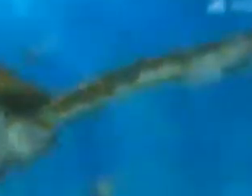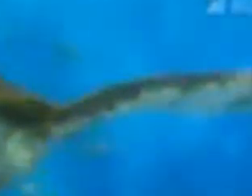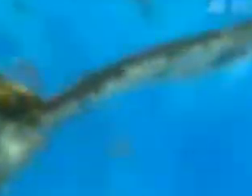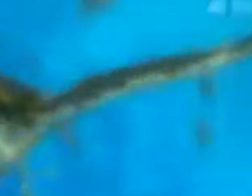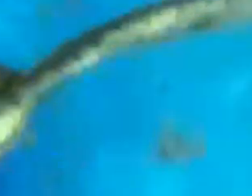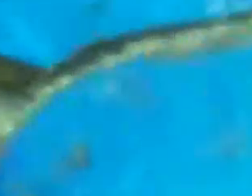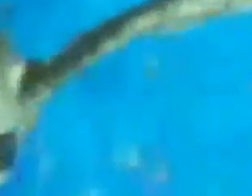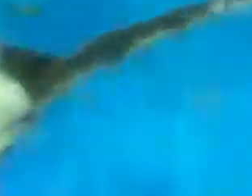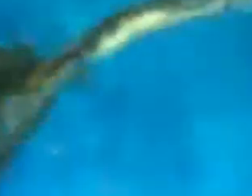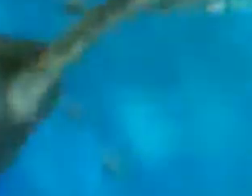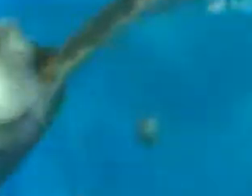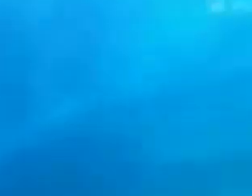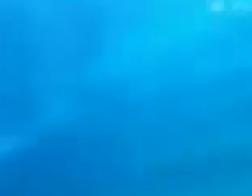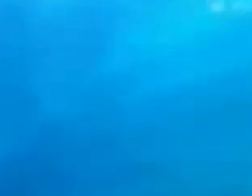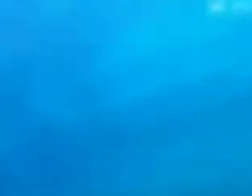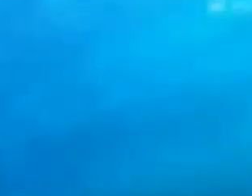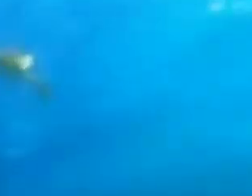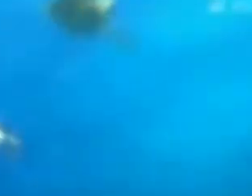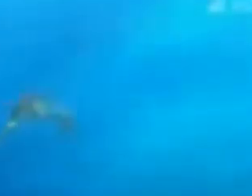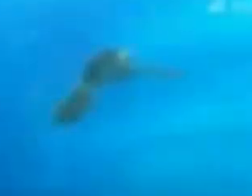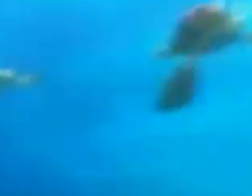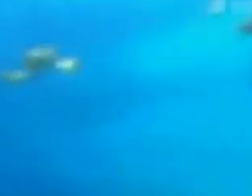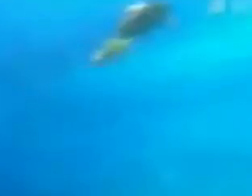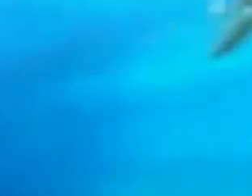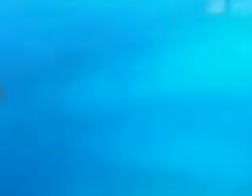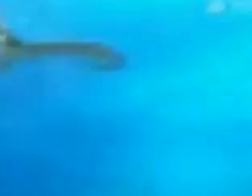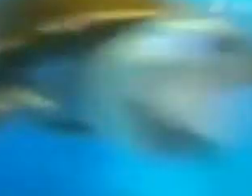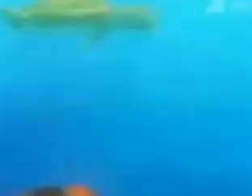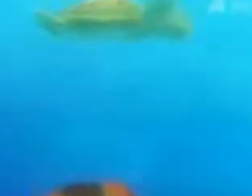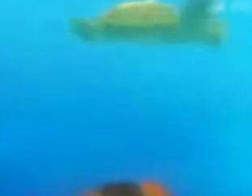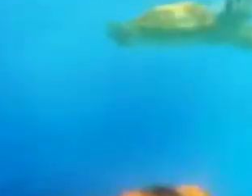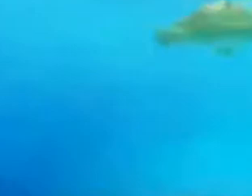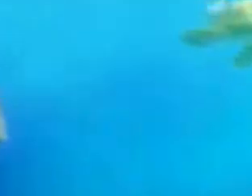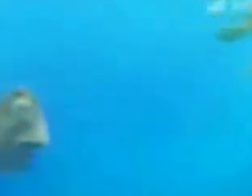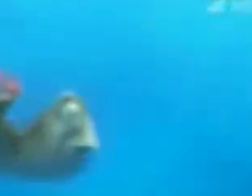Só gás! Só gás!